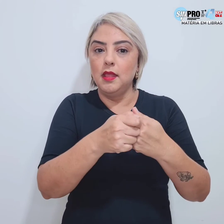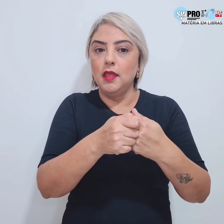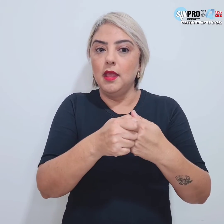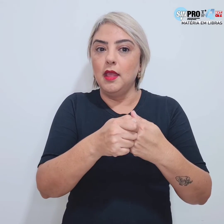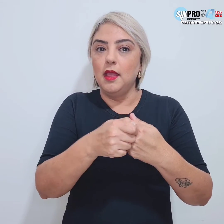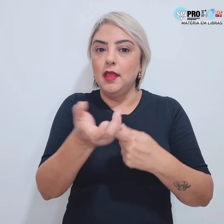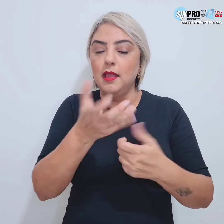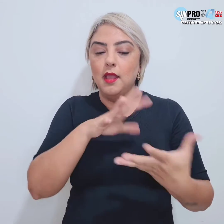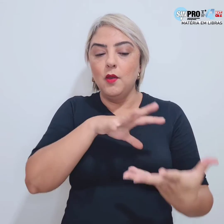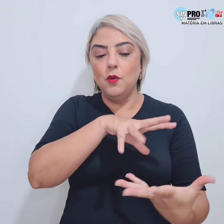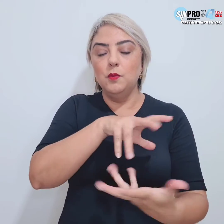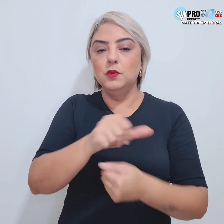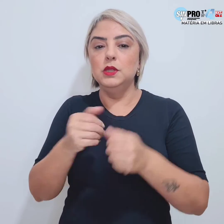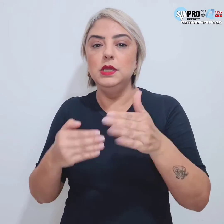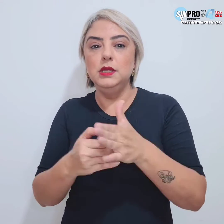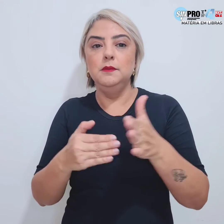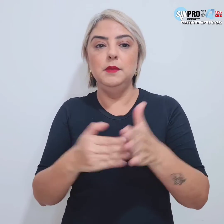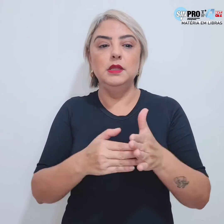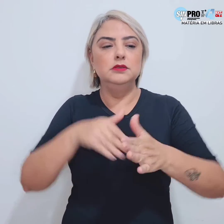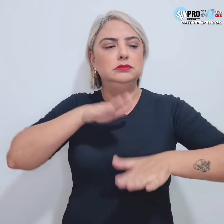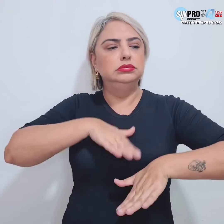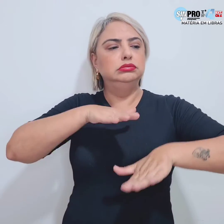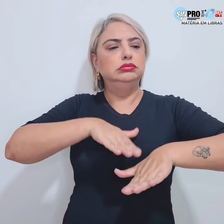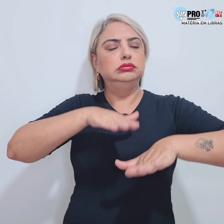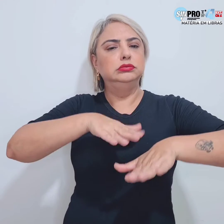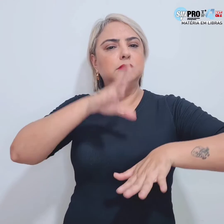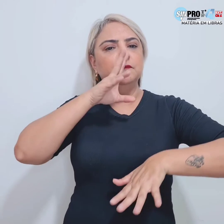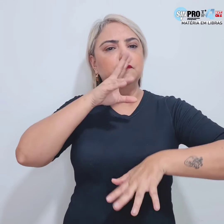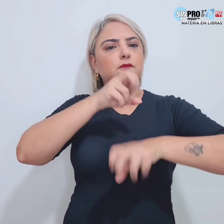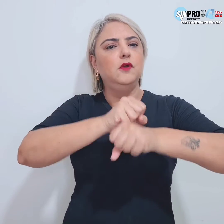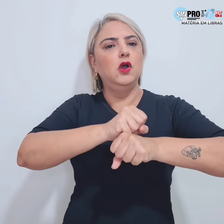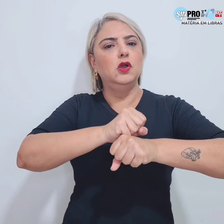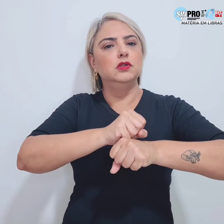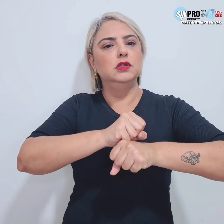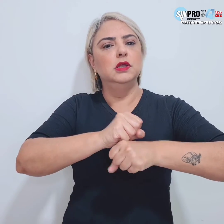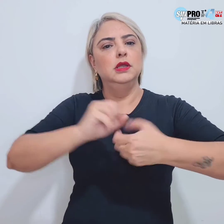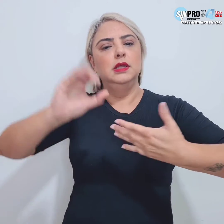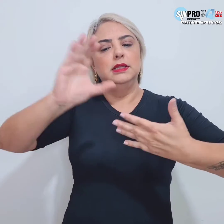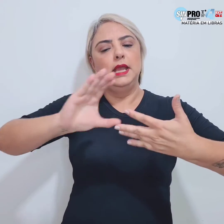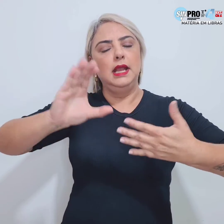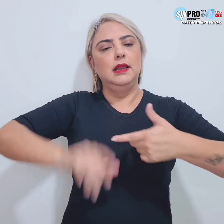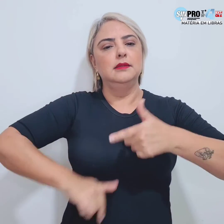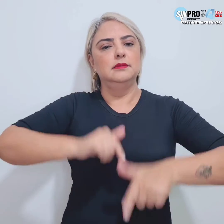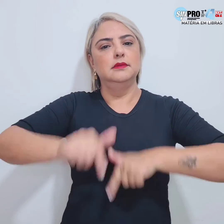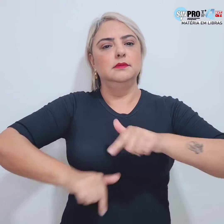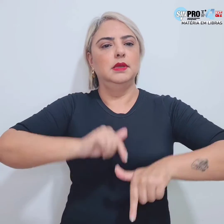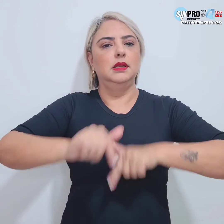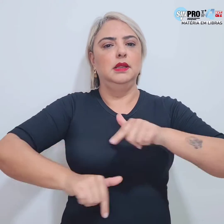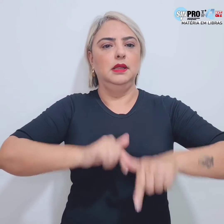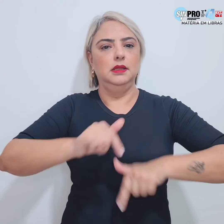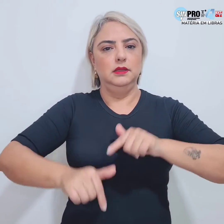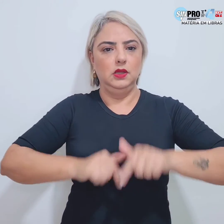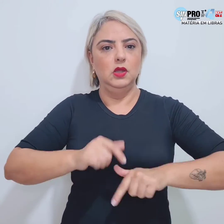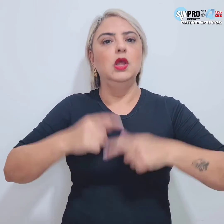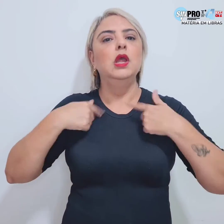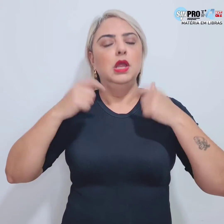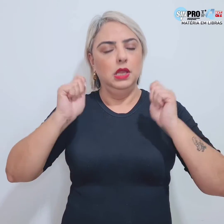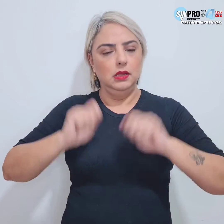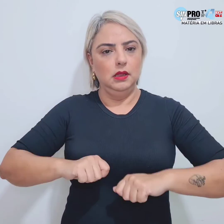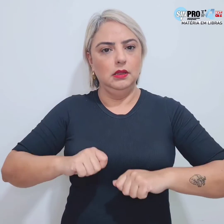e impediu manifestações fortes da classe trabalhadora, capazes de reverter